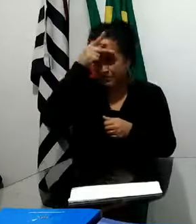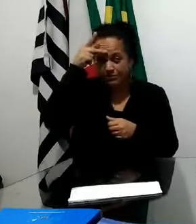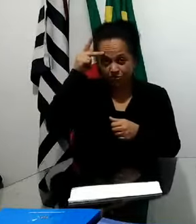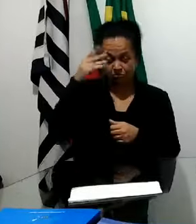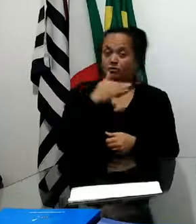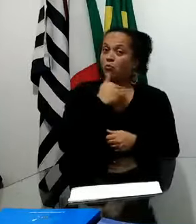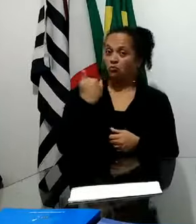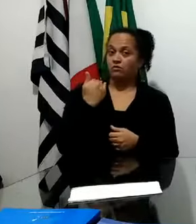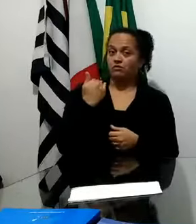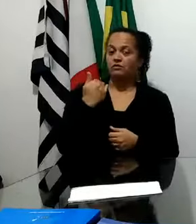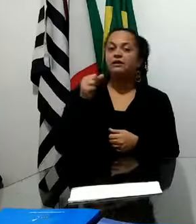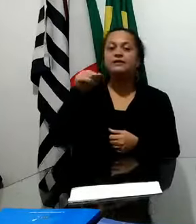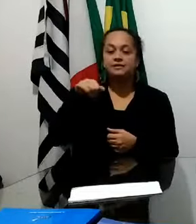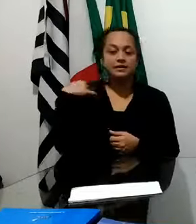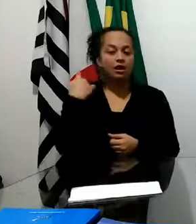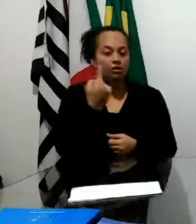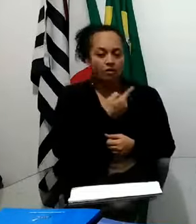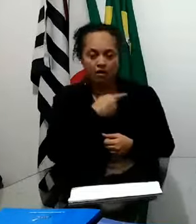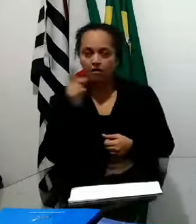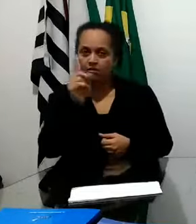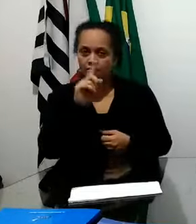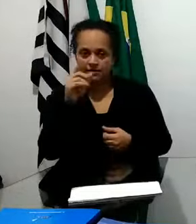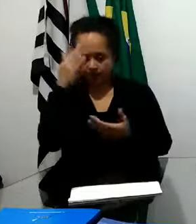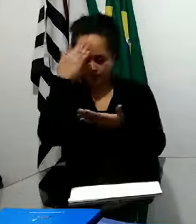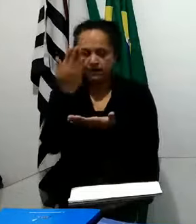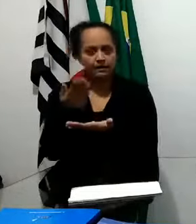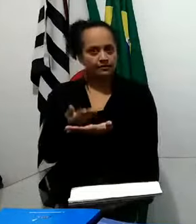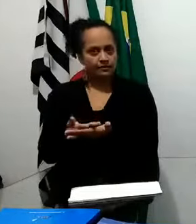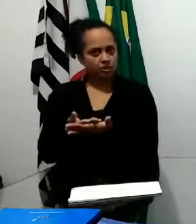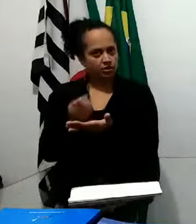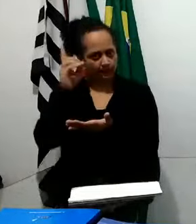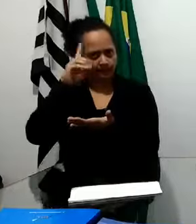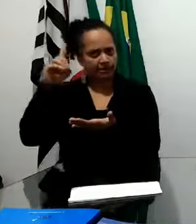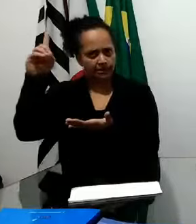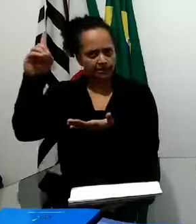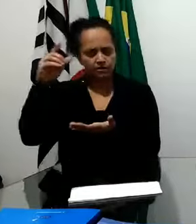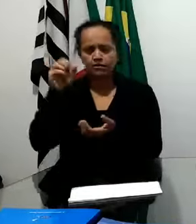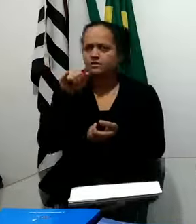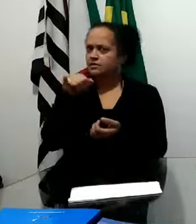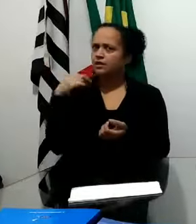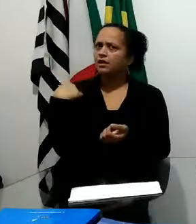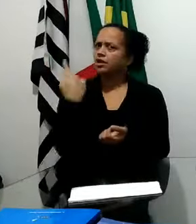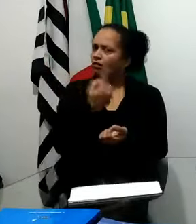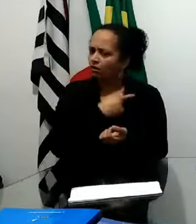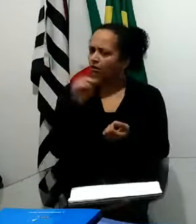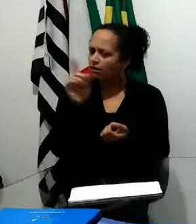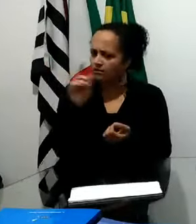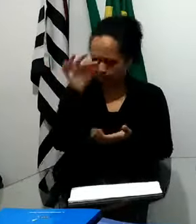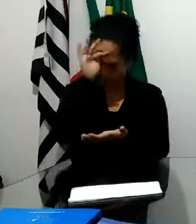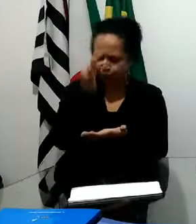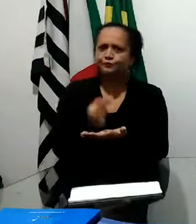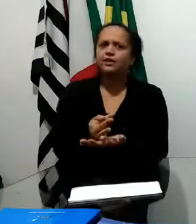firmados na palavra, se não estivermos edificados na nossa fé, consolidados em Deus, não